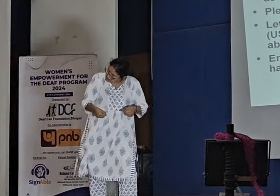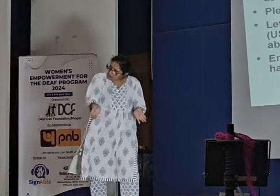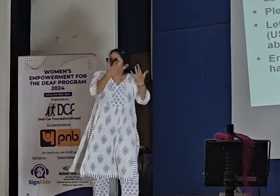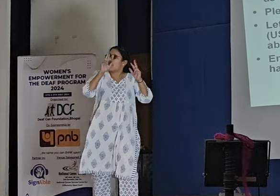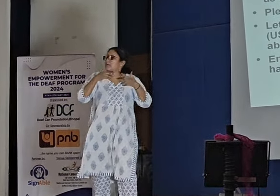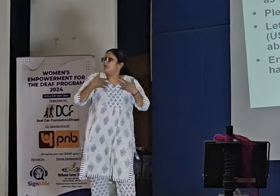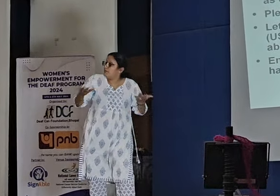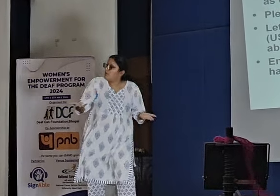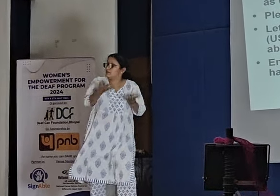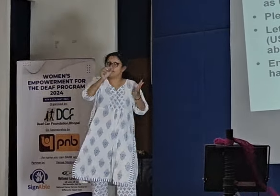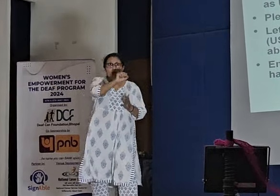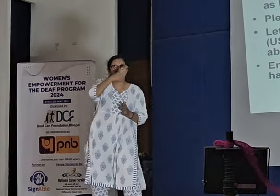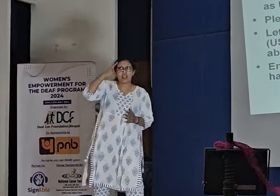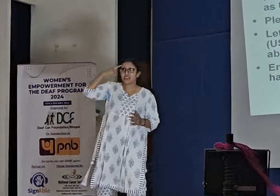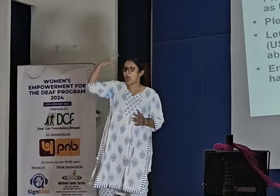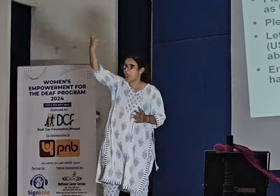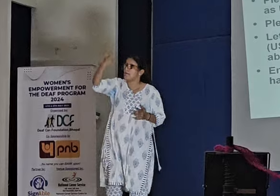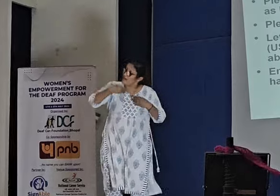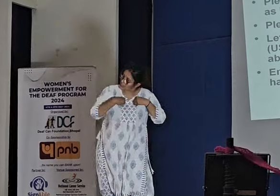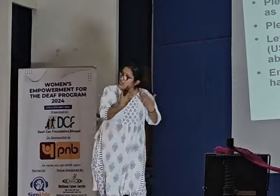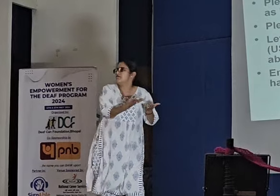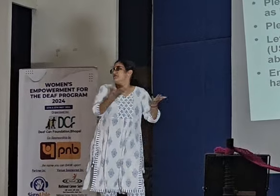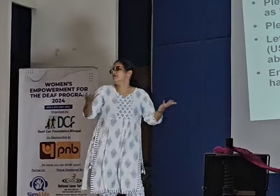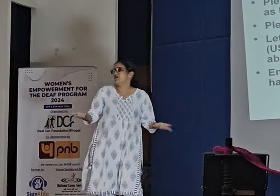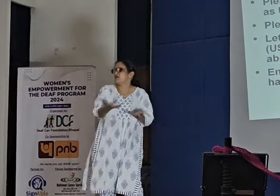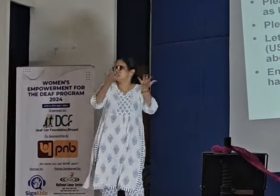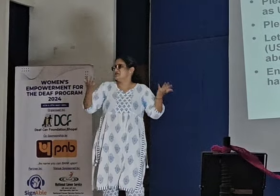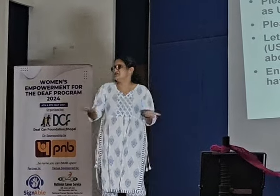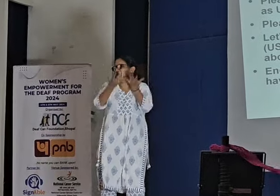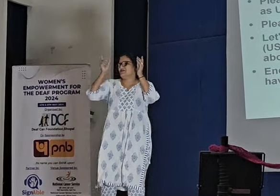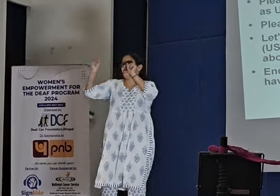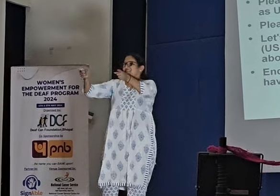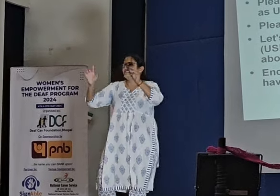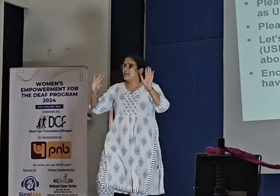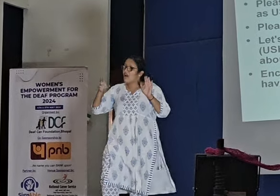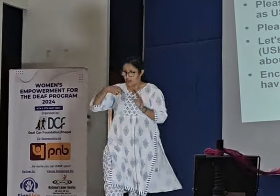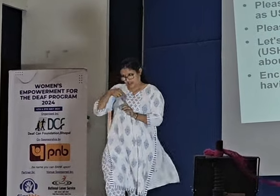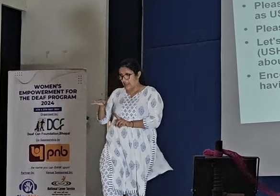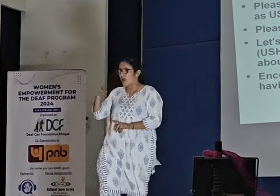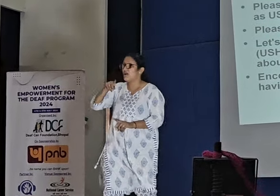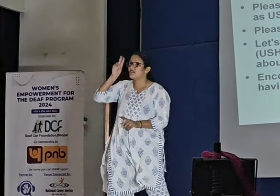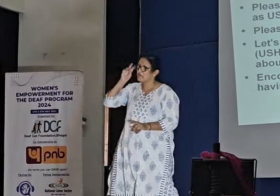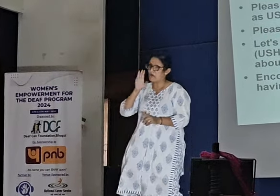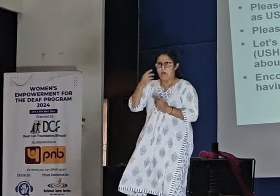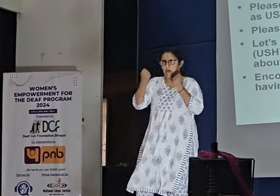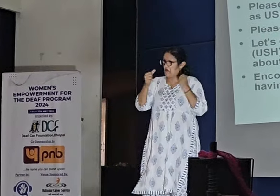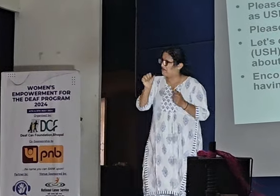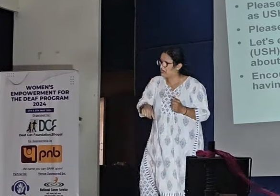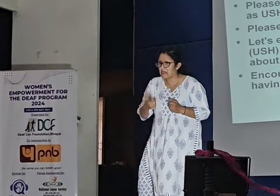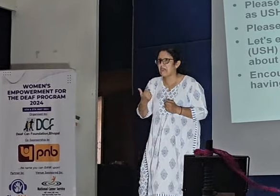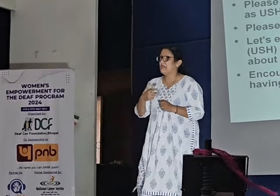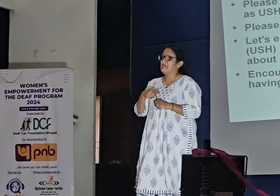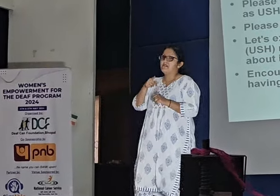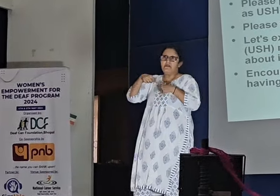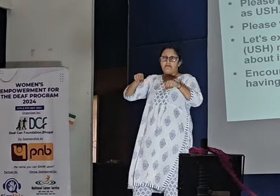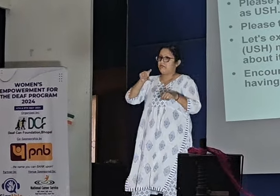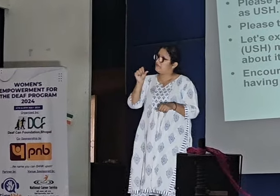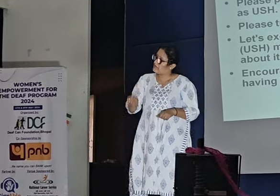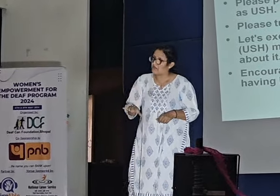ड्राइविंग कर सकते हो, यस आप कर सकते हो, आपको उन्हें एनकरेज करना चाहिए, वो जो उनका एम है आप उनको प्रोत्साहित कीजिए कि आप कर सकते हैं, आपने बोला अरे नहीं